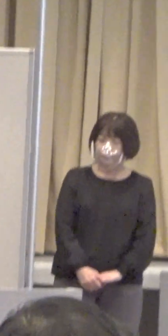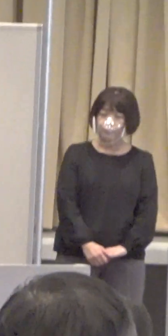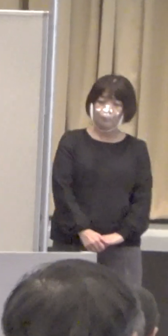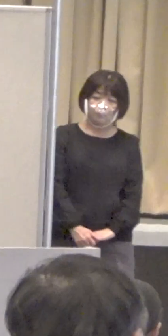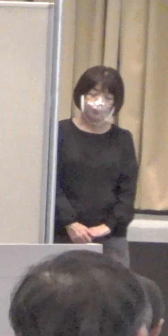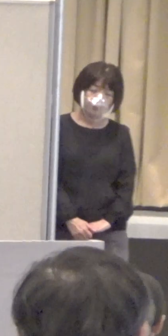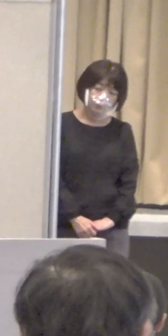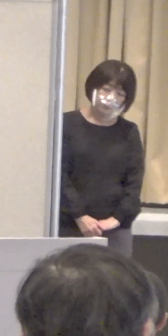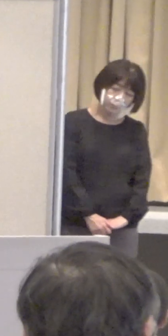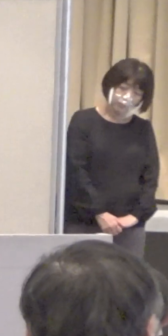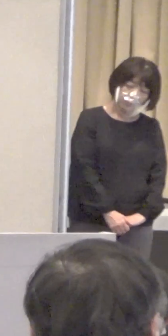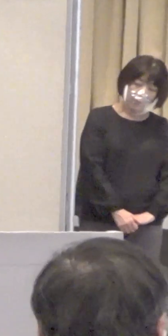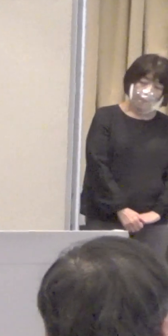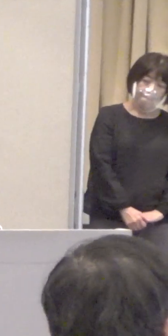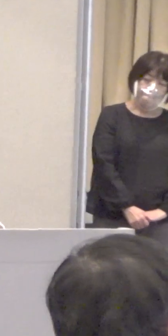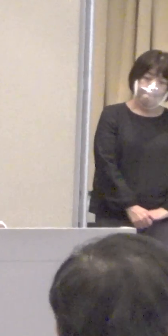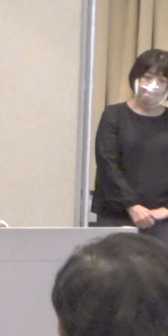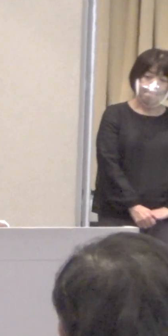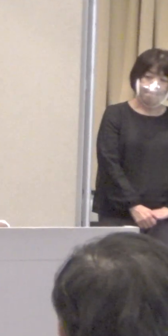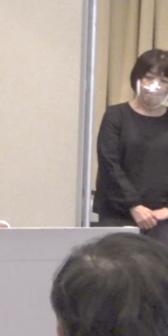します。